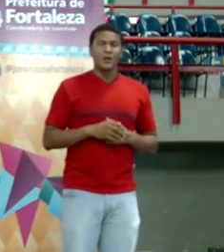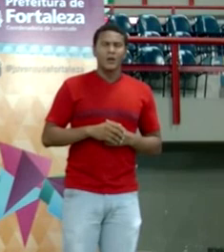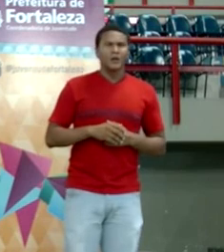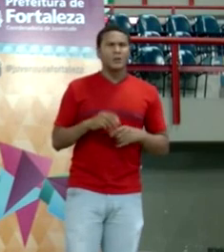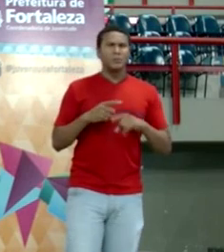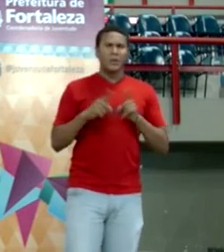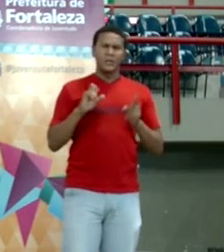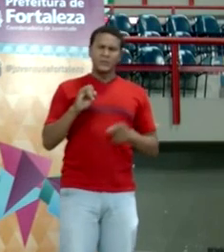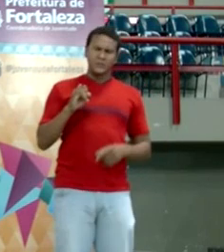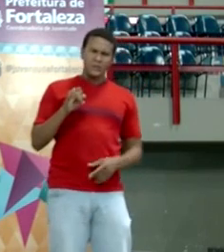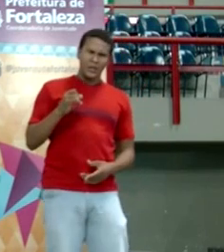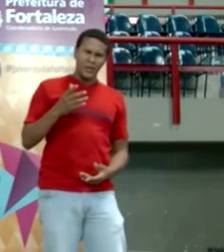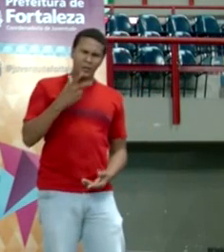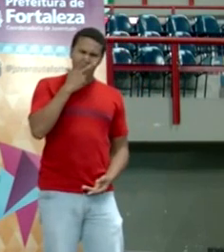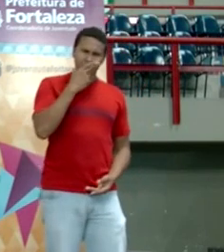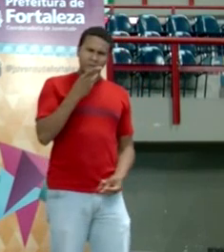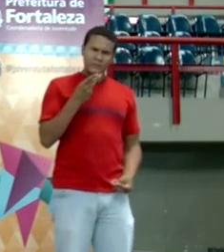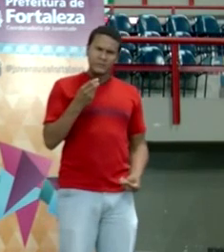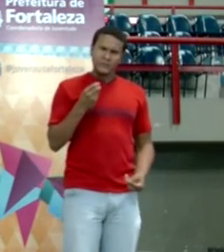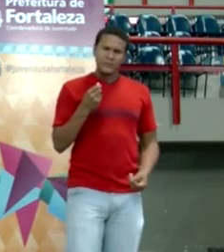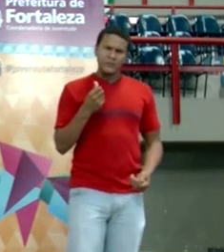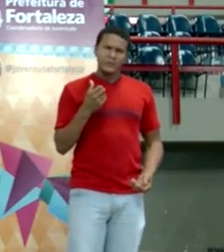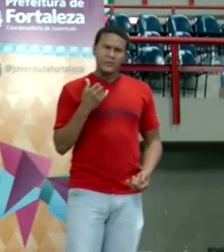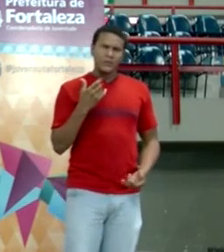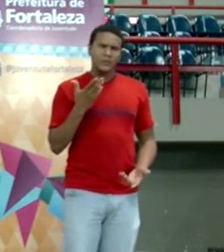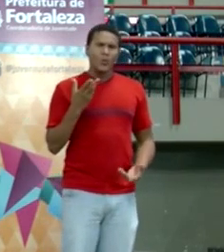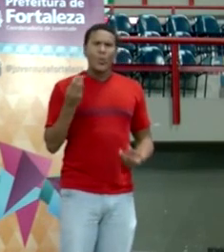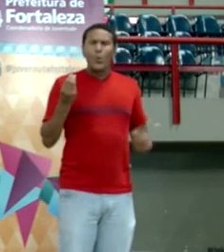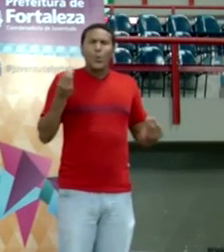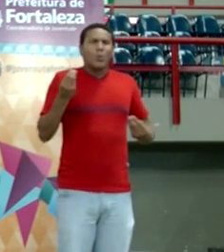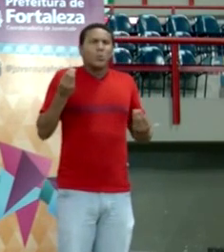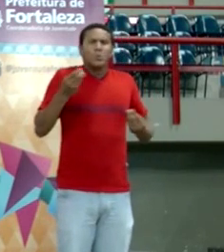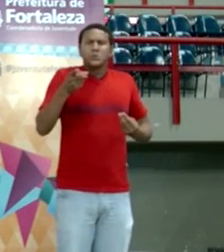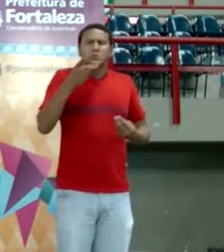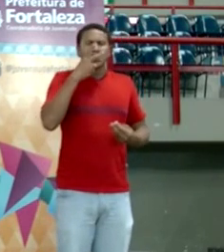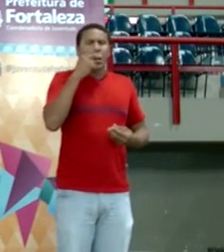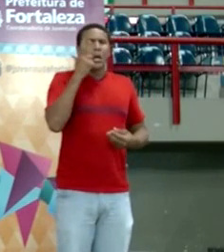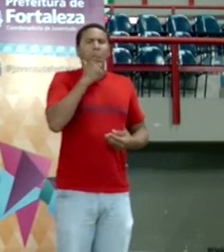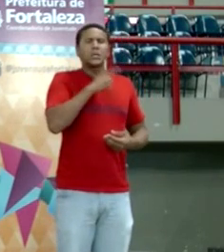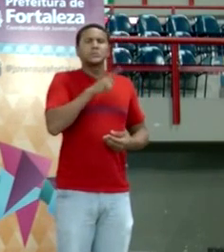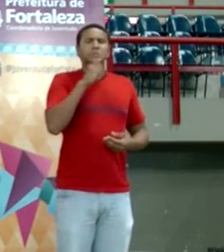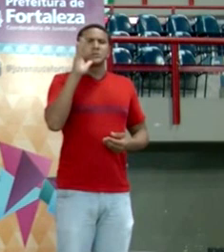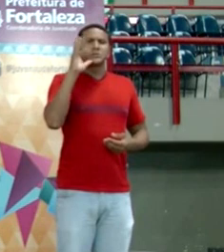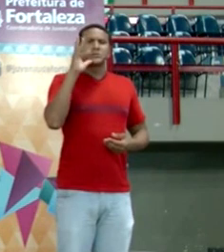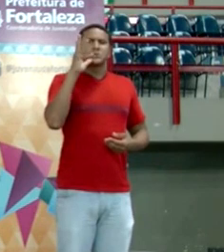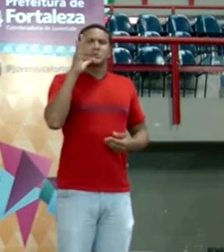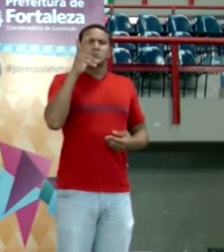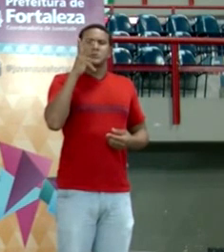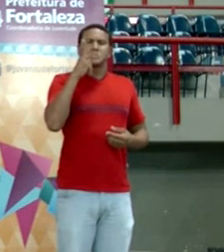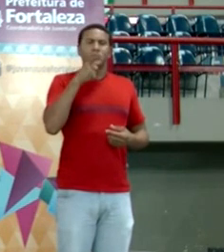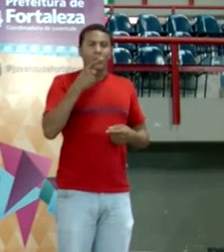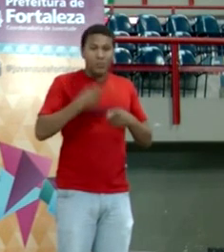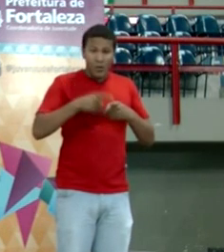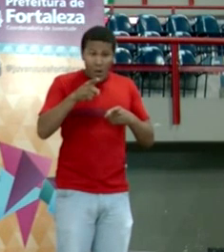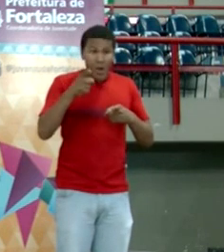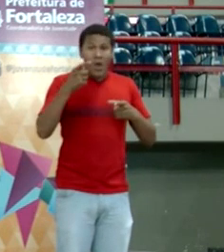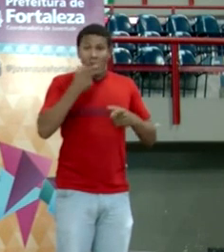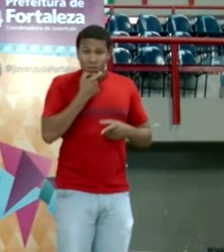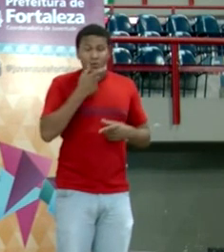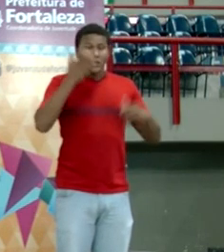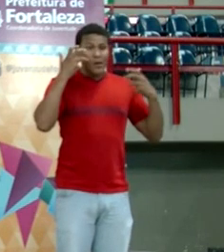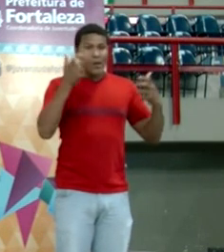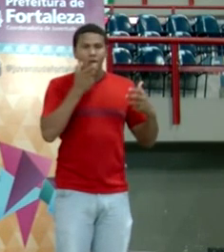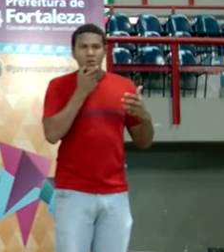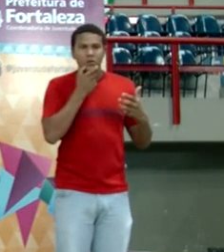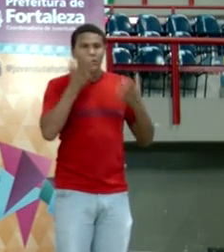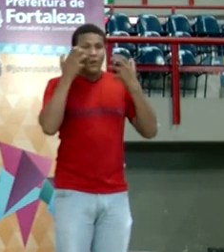tão impopular, por que ela durou tanto tempo? Porque a Inglaterra queria ter feito aquilo.